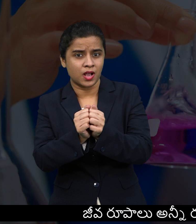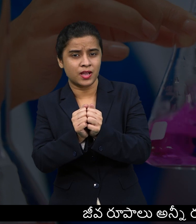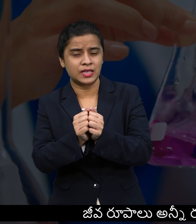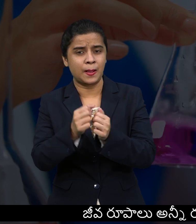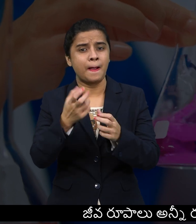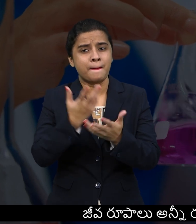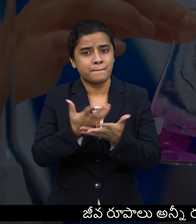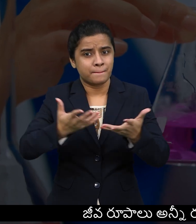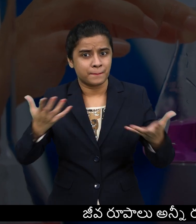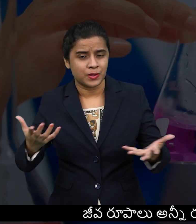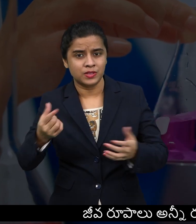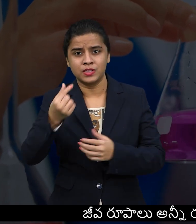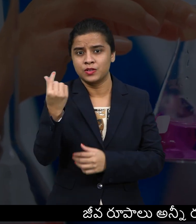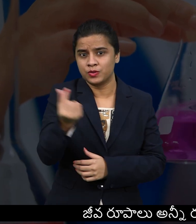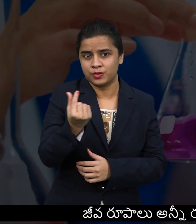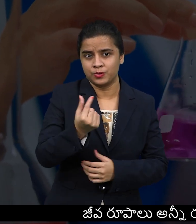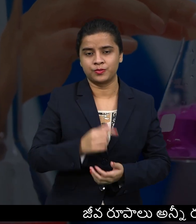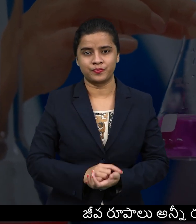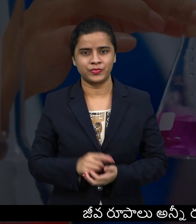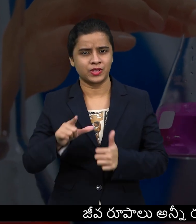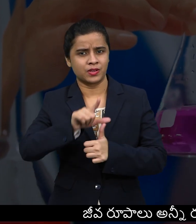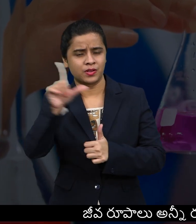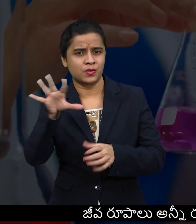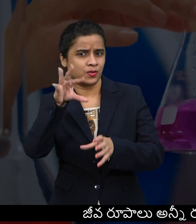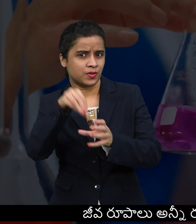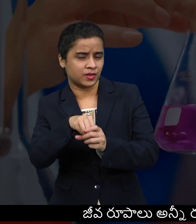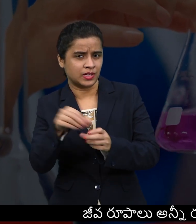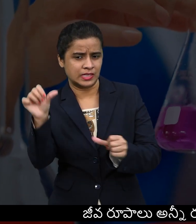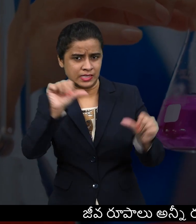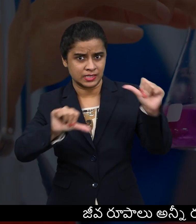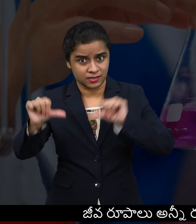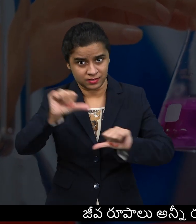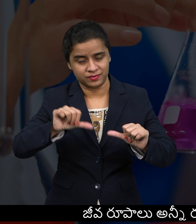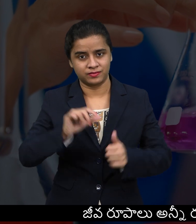అన్ని జీవరూపాలు అన్ని రసాయనాలను కలిగి ఉంటాయి.